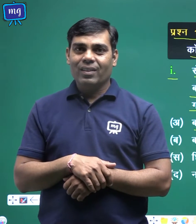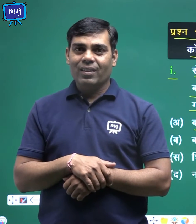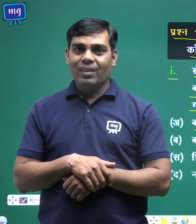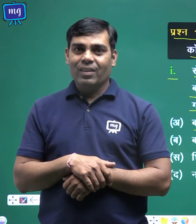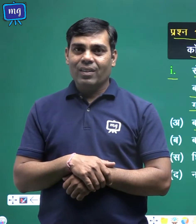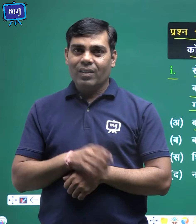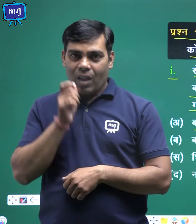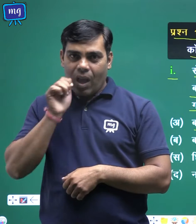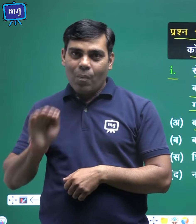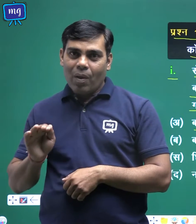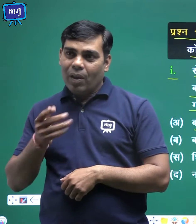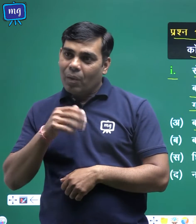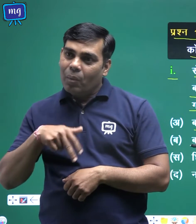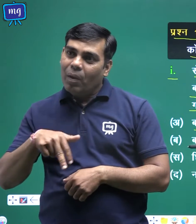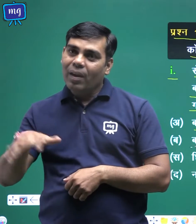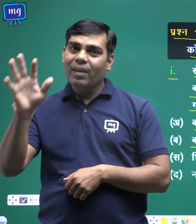बालक भाग गया था